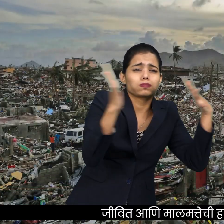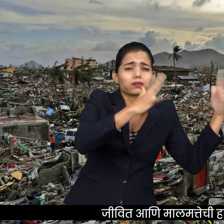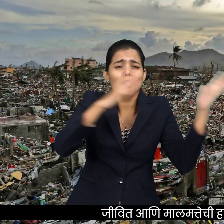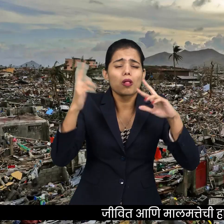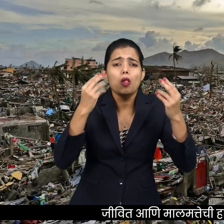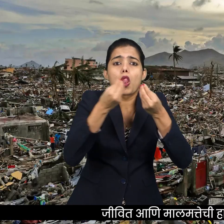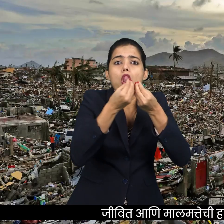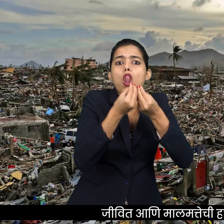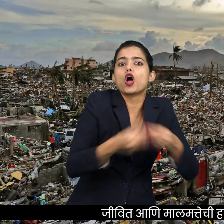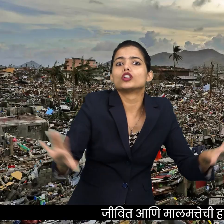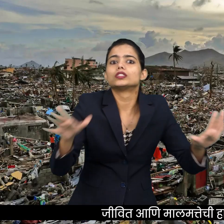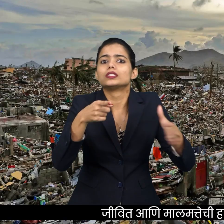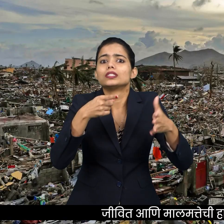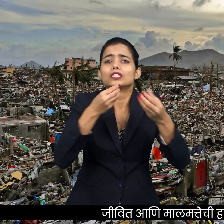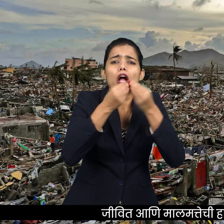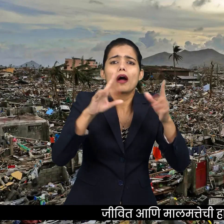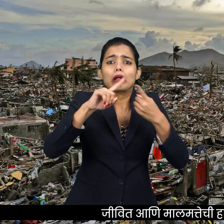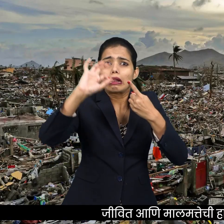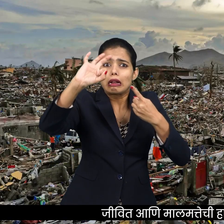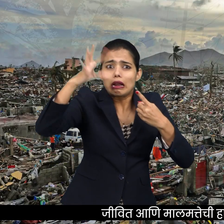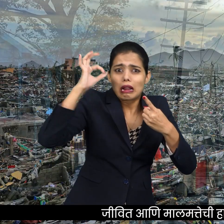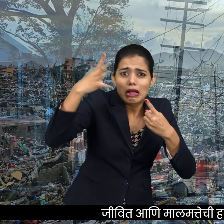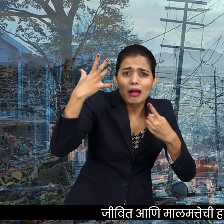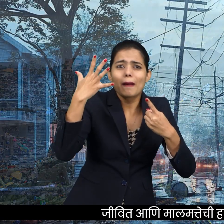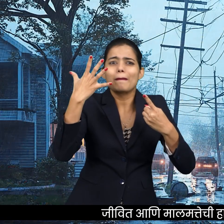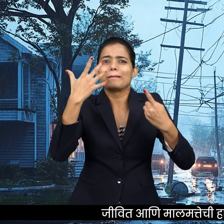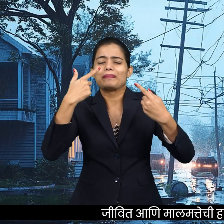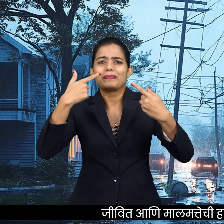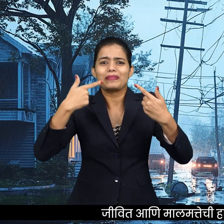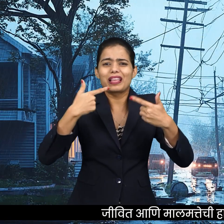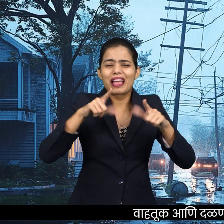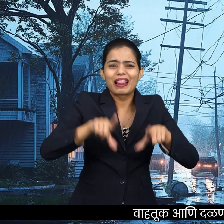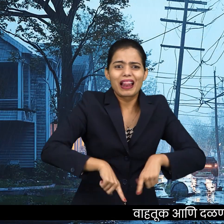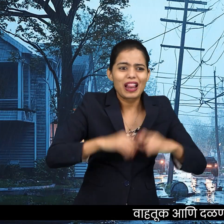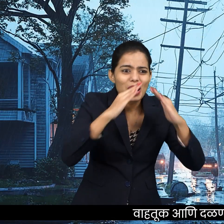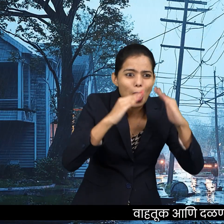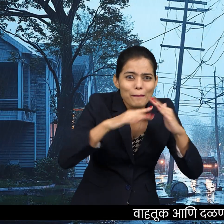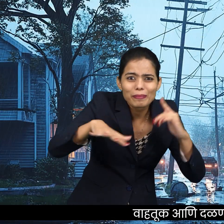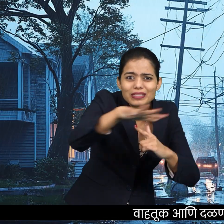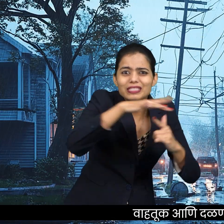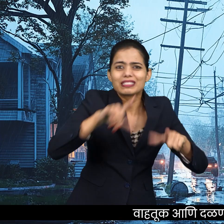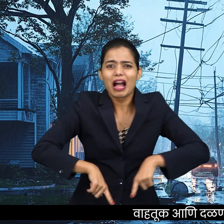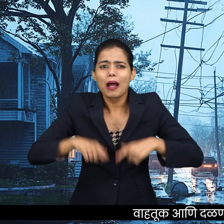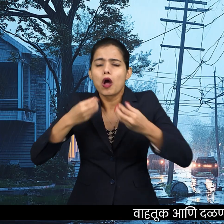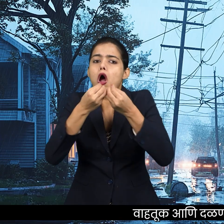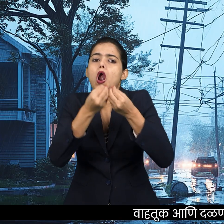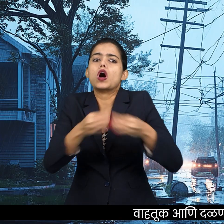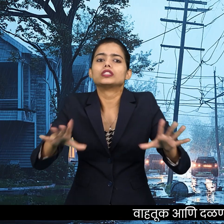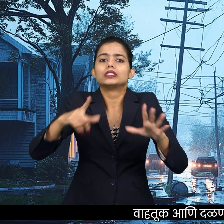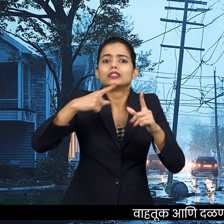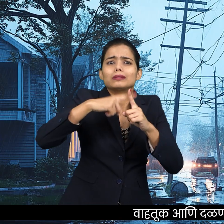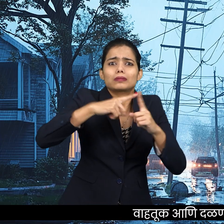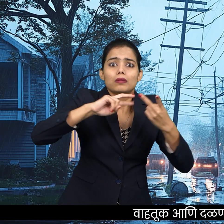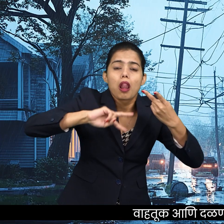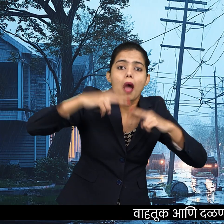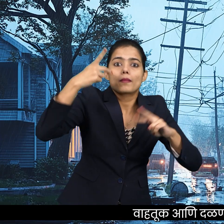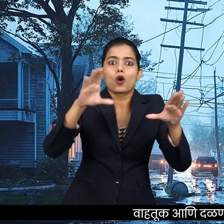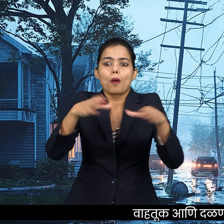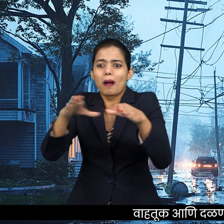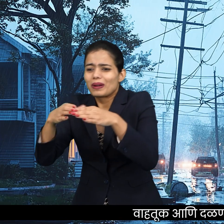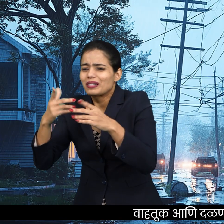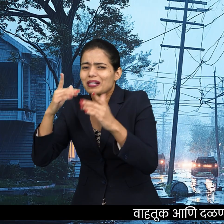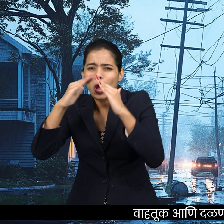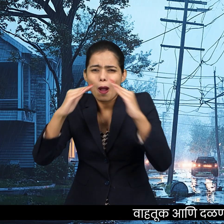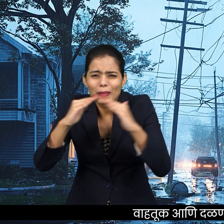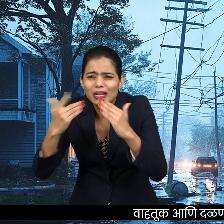जीवित आणि मालमत्तेची हानी, विद्युत पुरवठा खंडित, वाहतूक आणि दळणवळणात